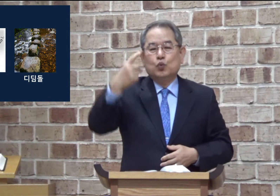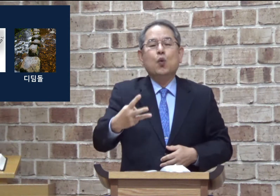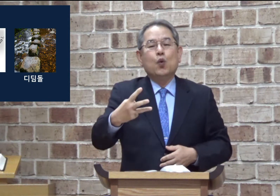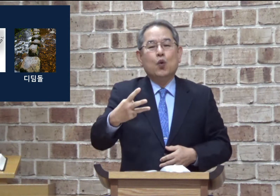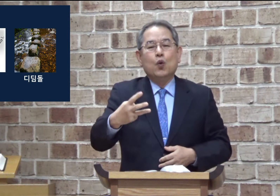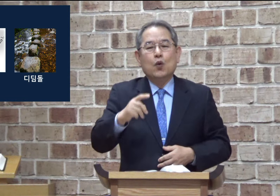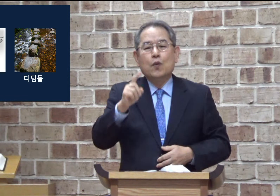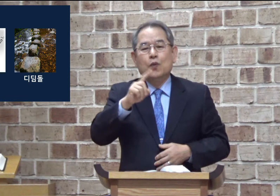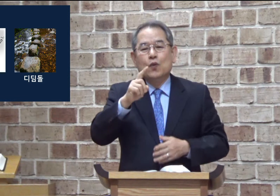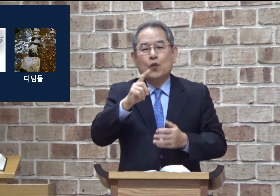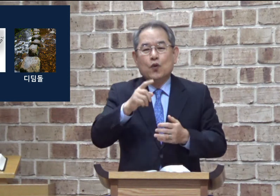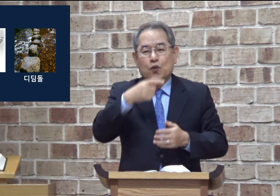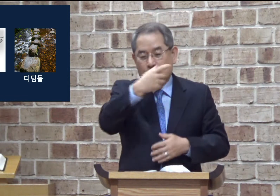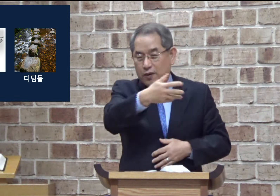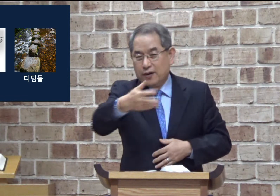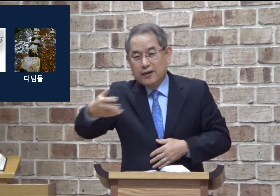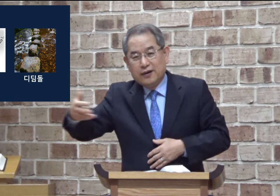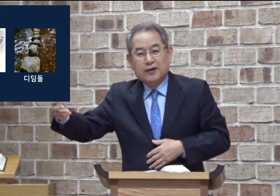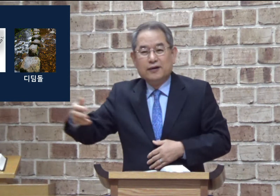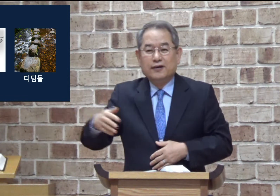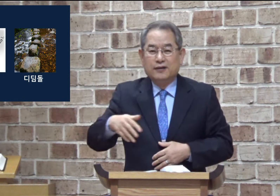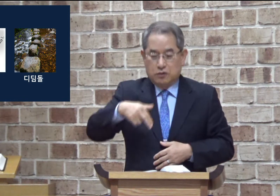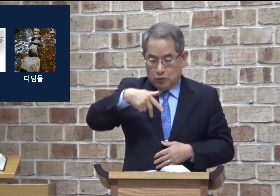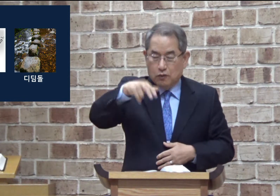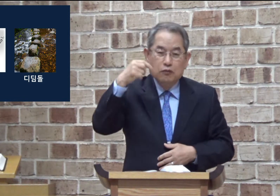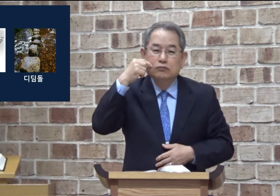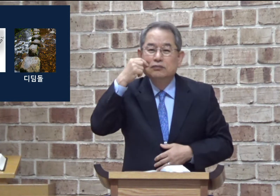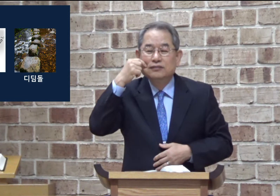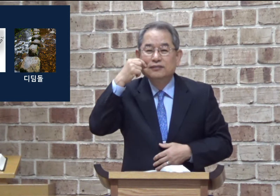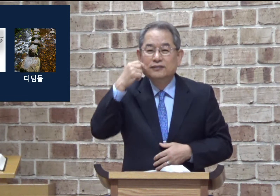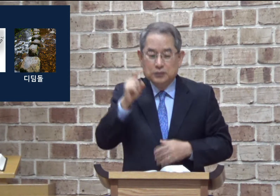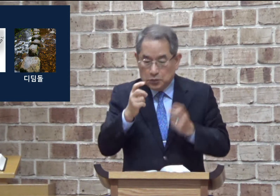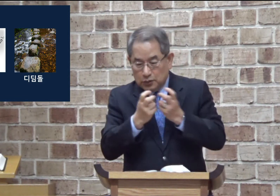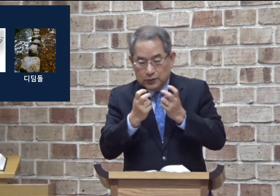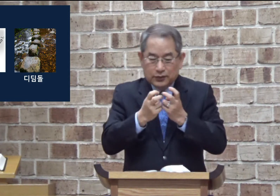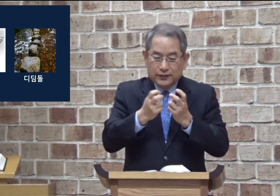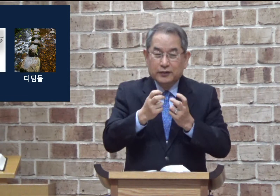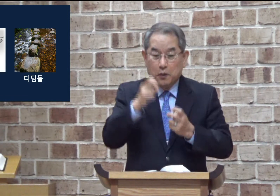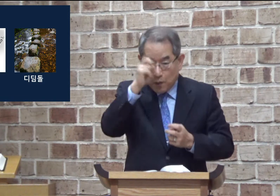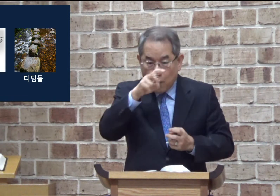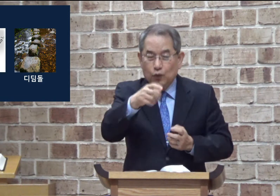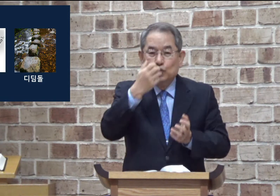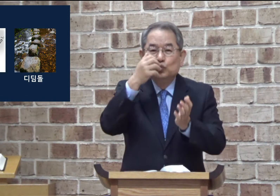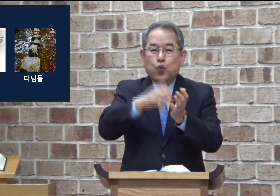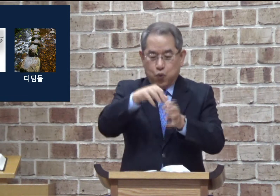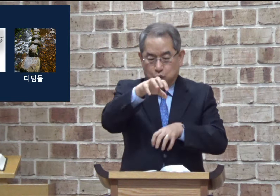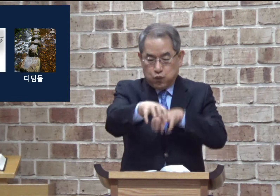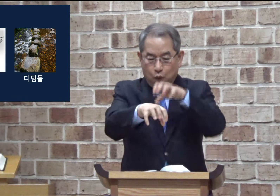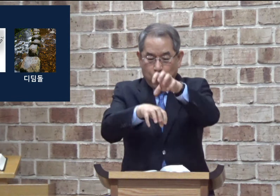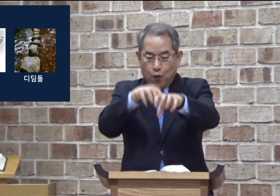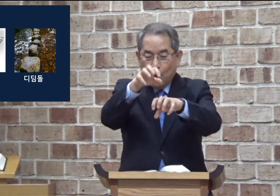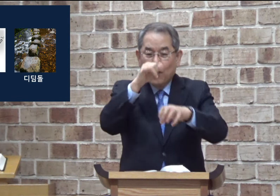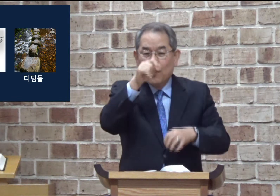그 돌 때문에 다행히 그 개울을 안전하게 건너갈 수 있습니다.